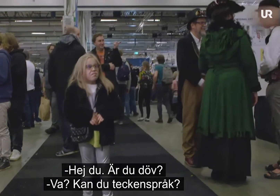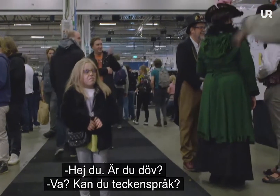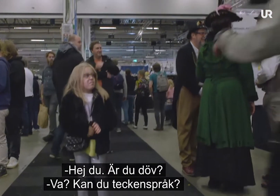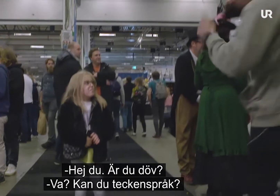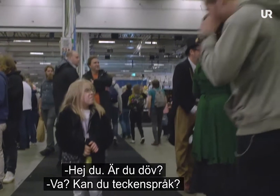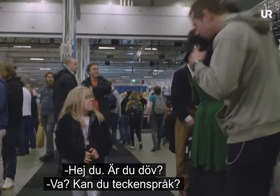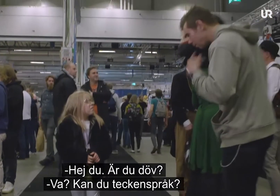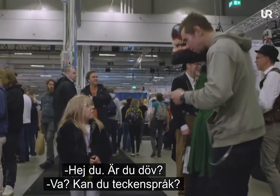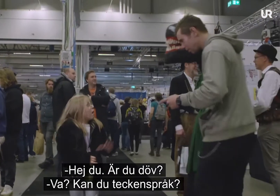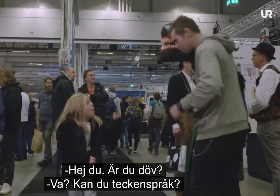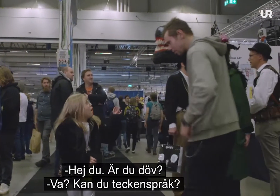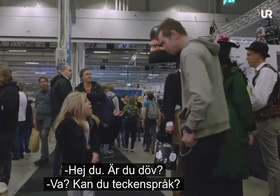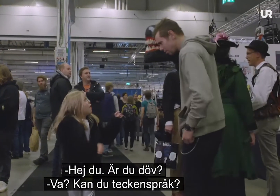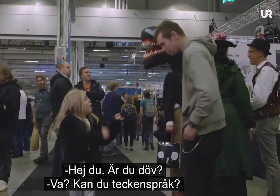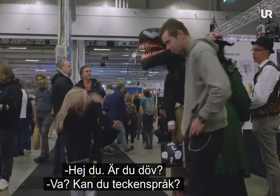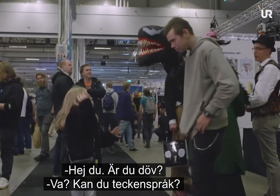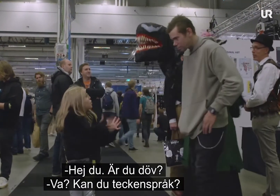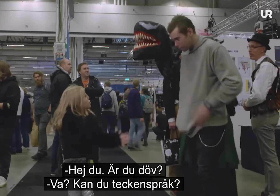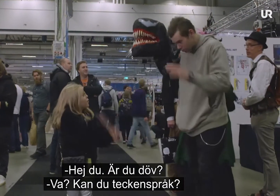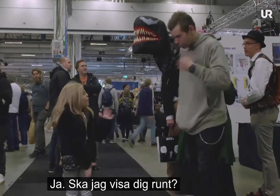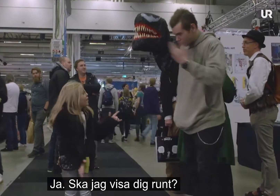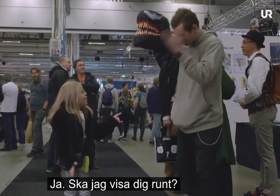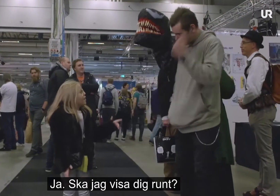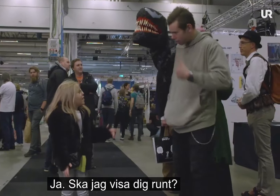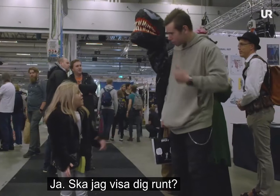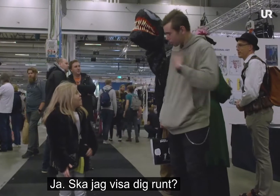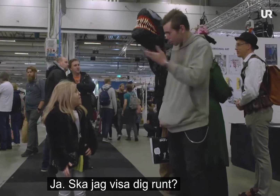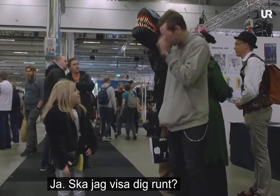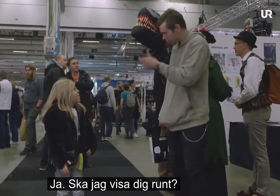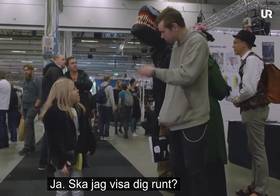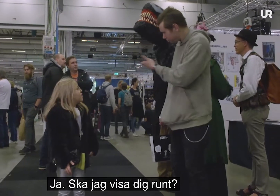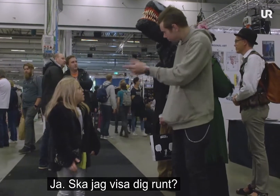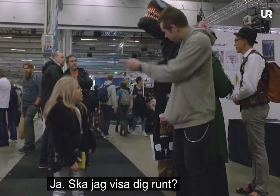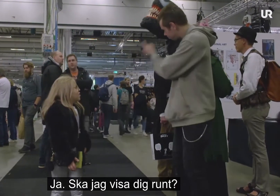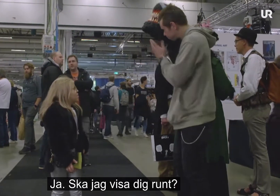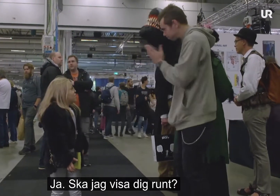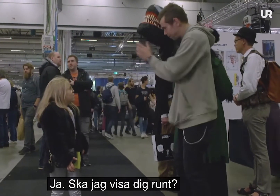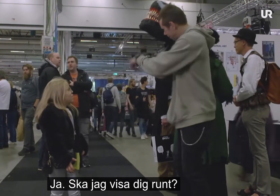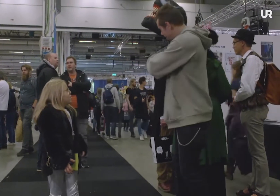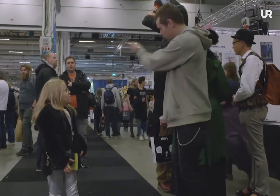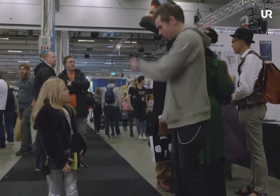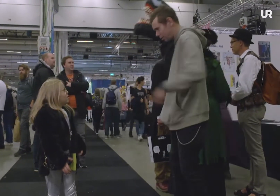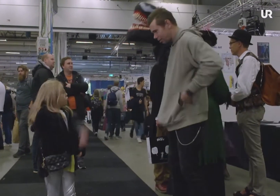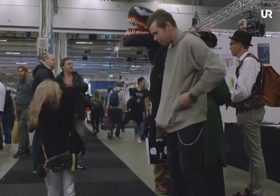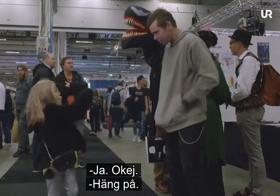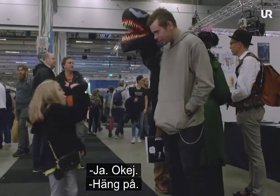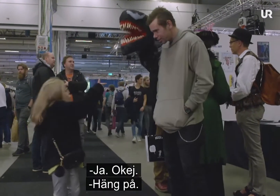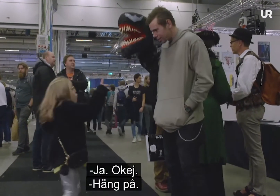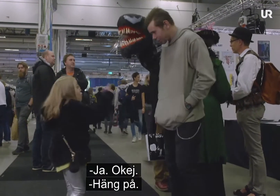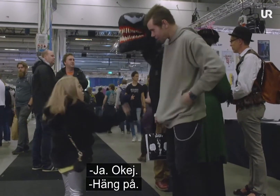Hej du, är du döv? Va? Kan du teckenspråk? Ja, ska jag visa dig runt? Ja, okej.